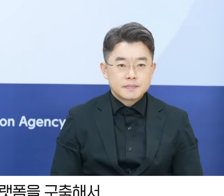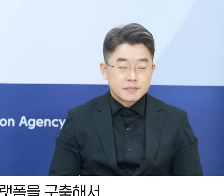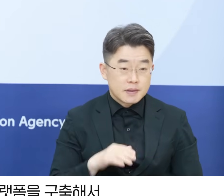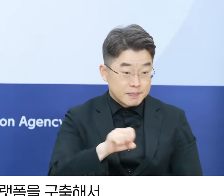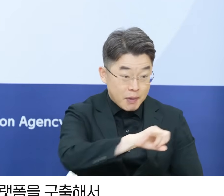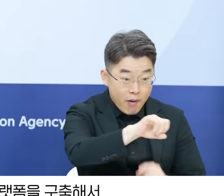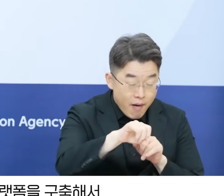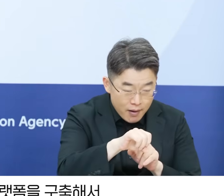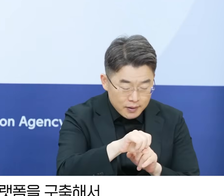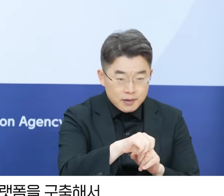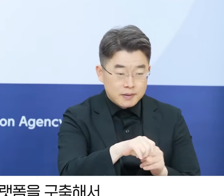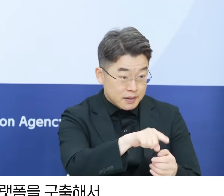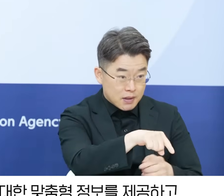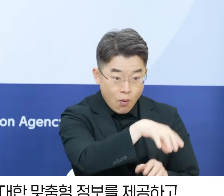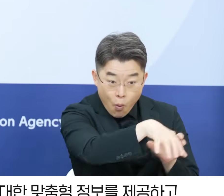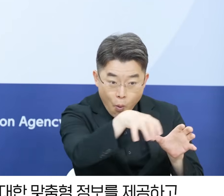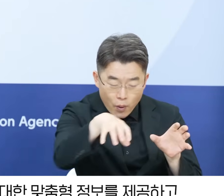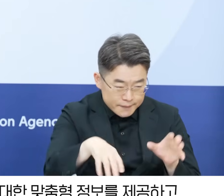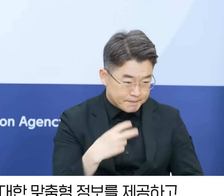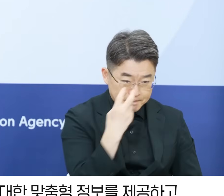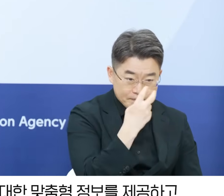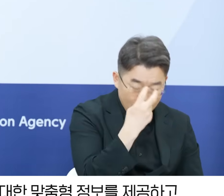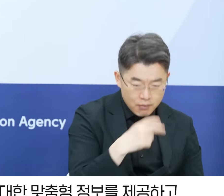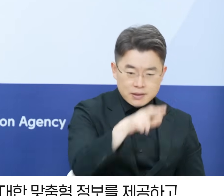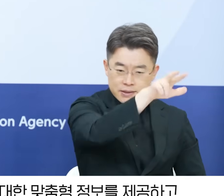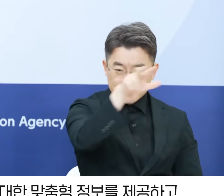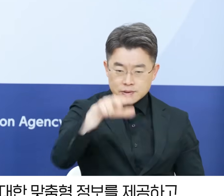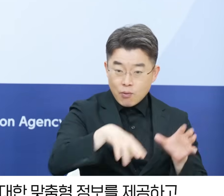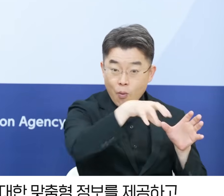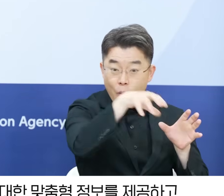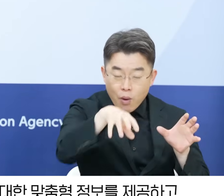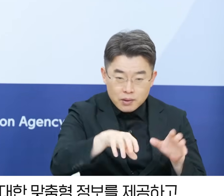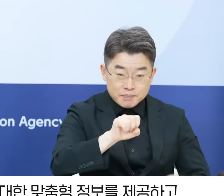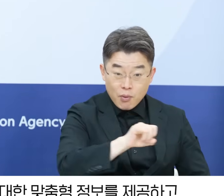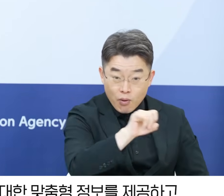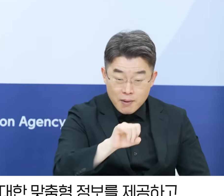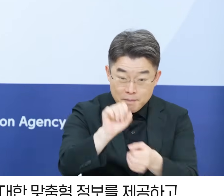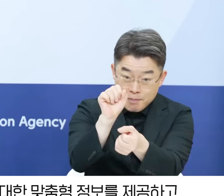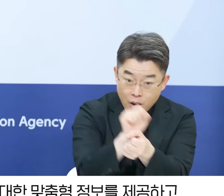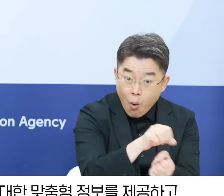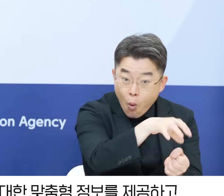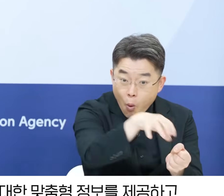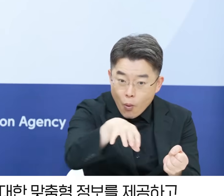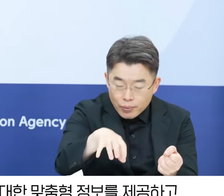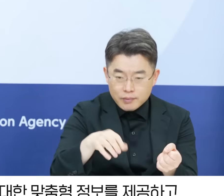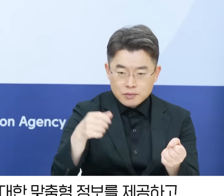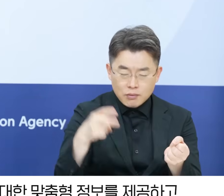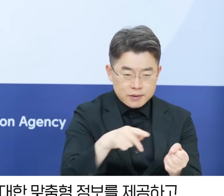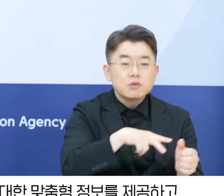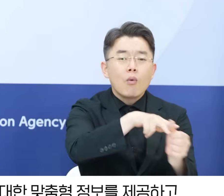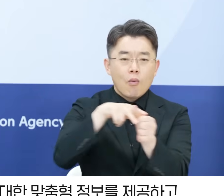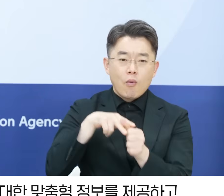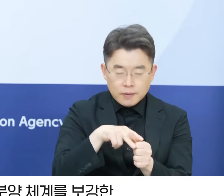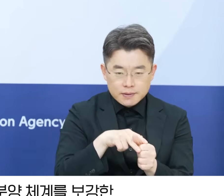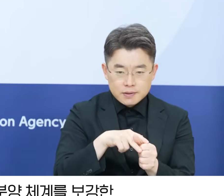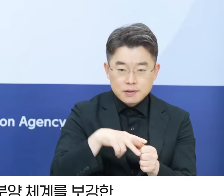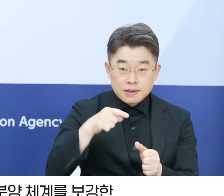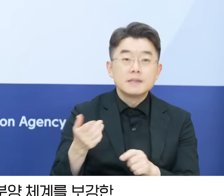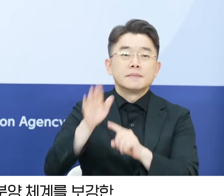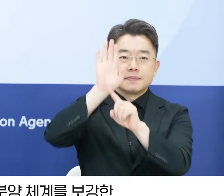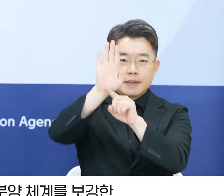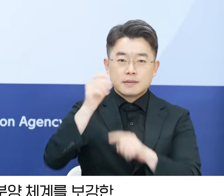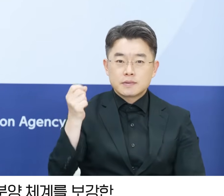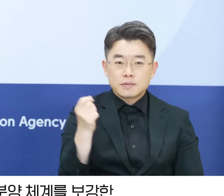정보 플랫폼을 구축해서 시기별, 지역별로 매개체 발생에 대한 맞춤형 정보를 제공하고